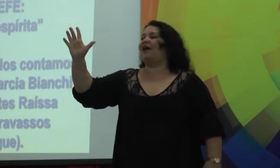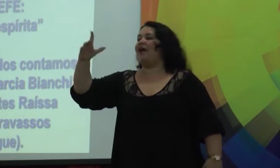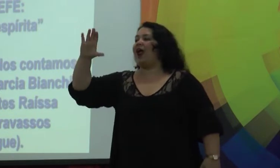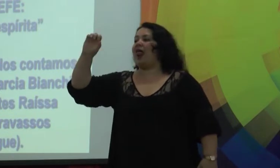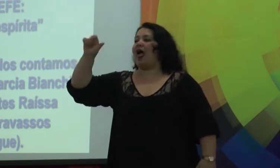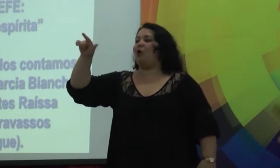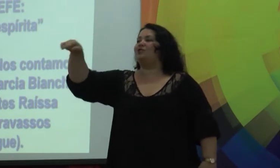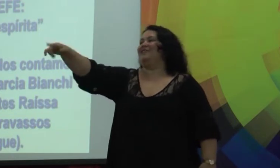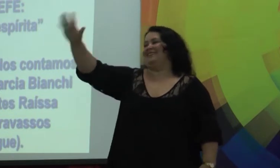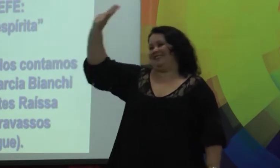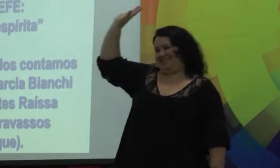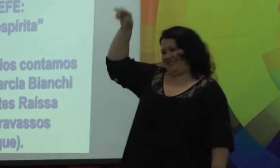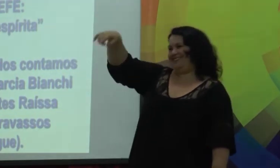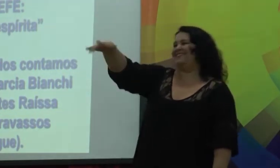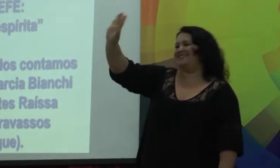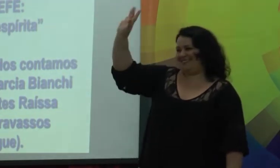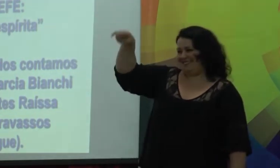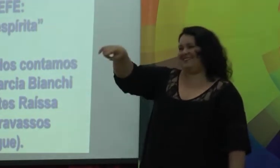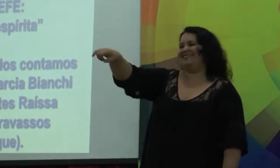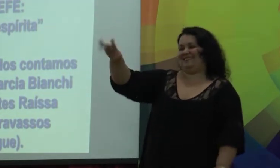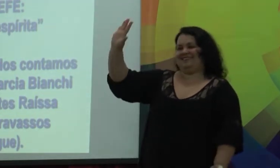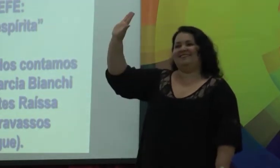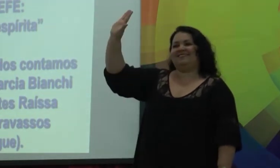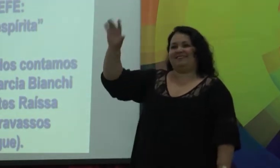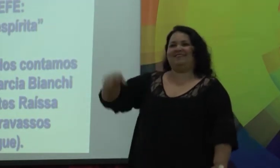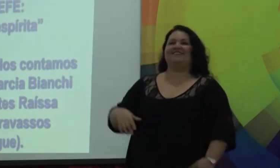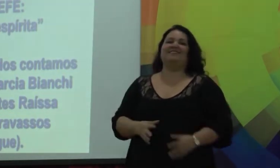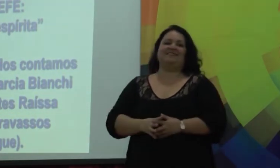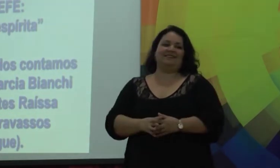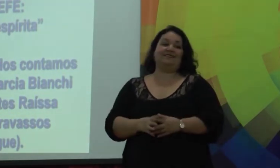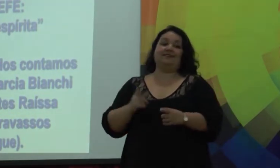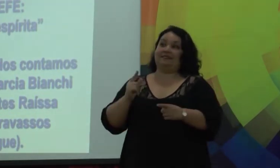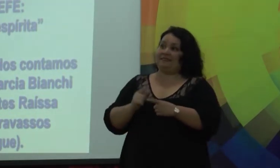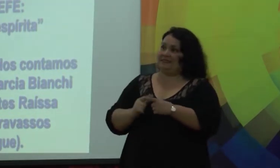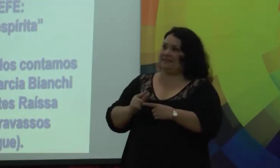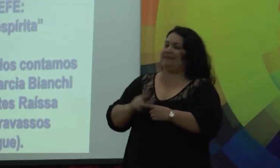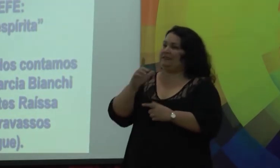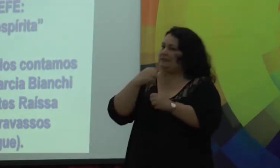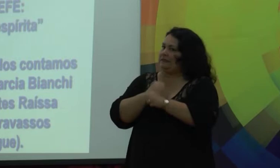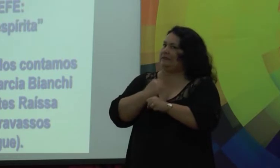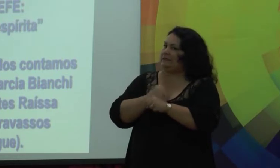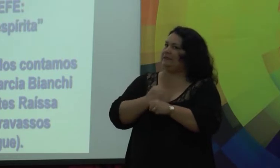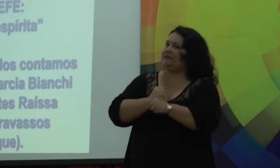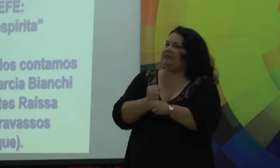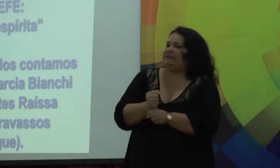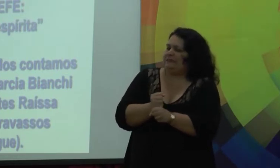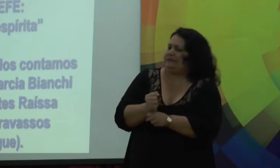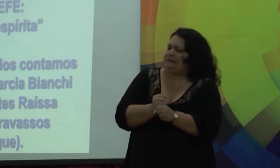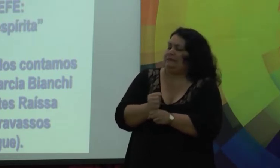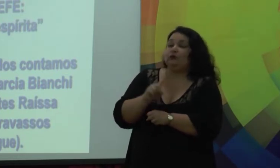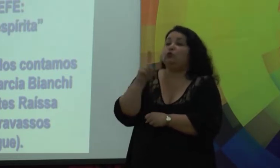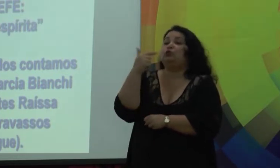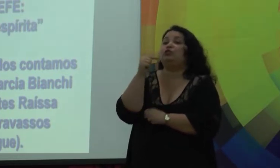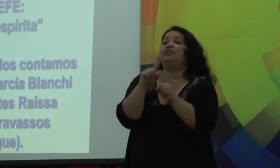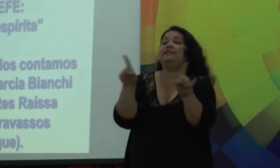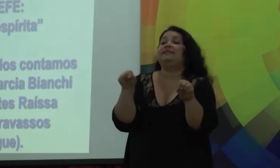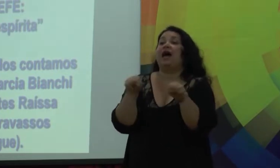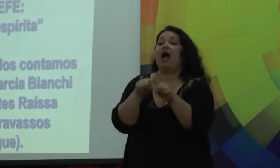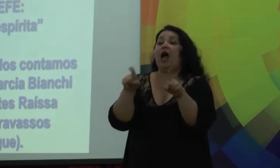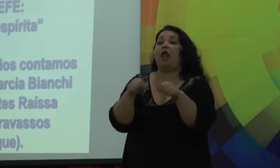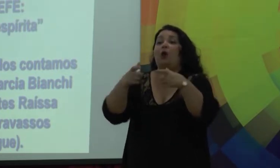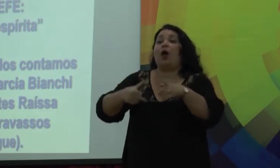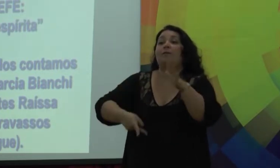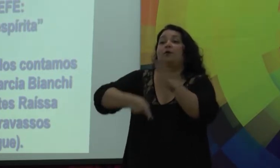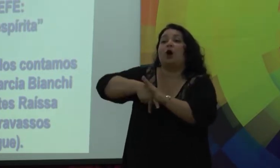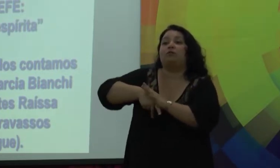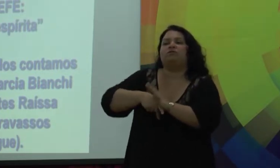que é goiada. A Cláudia nos forneceu. Precisamos todos na primeira sala que nós temos.